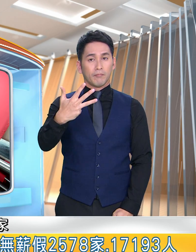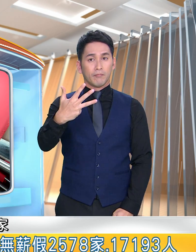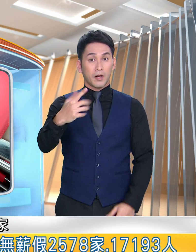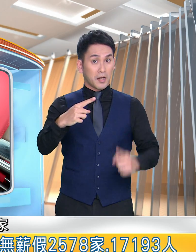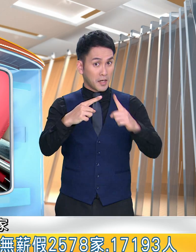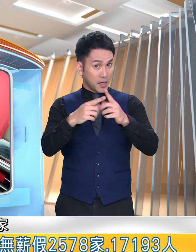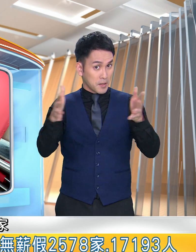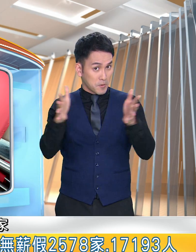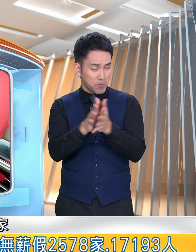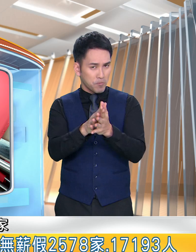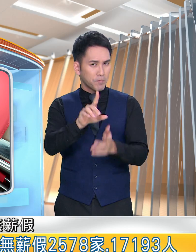2578家，